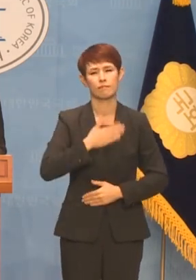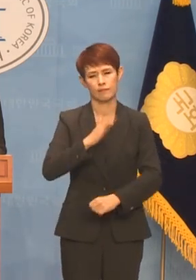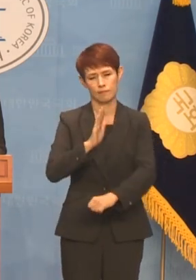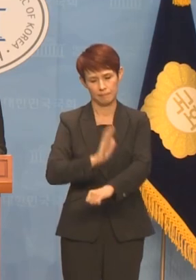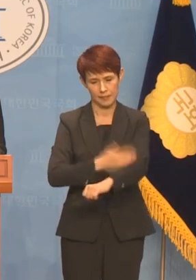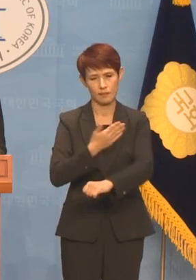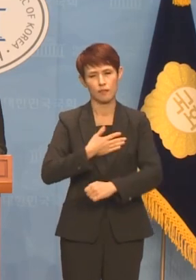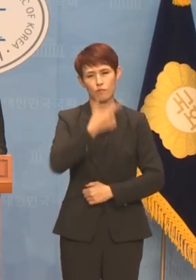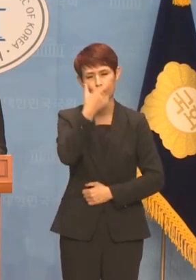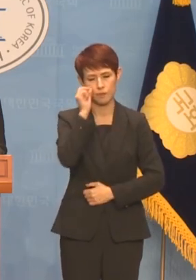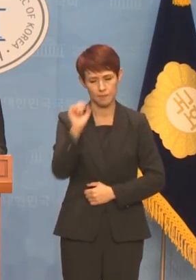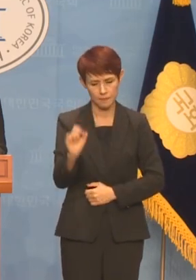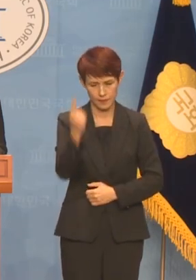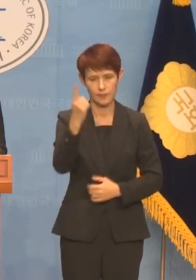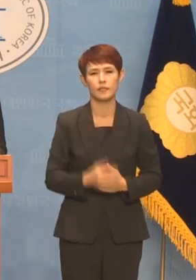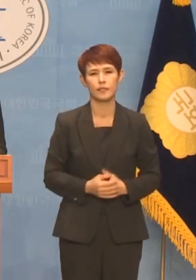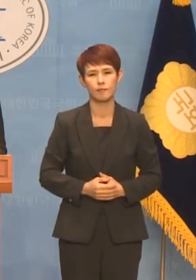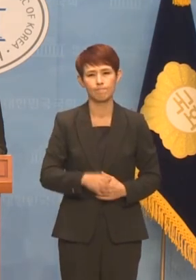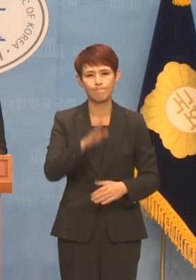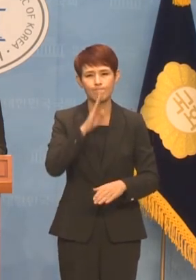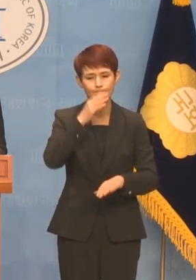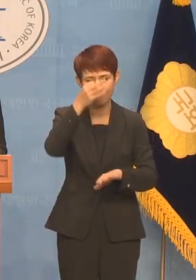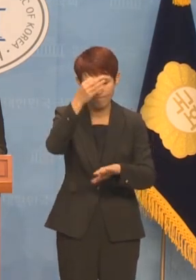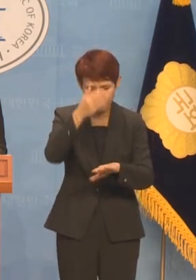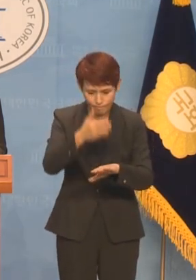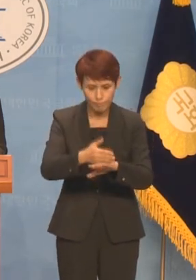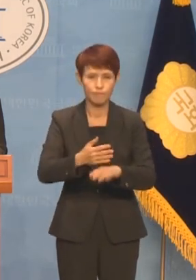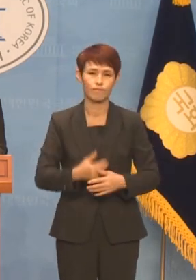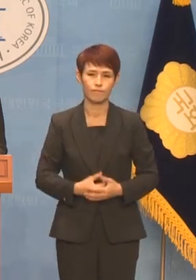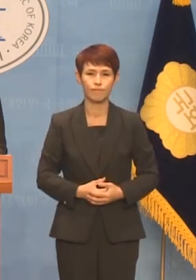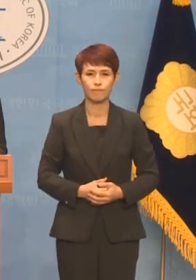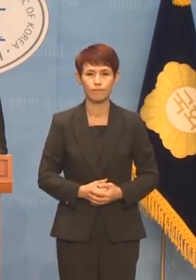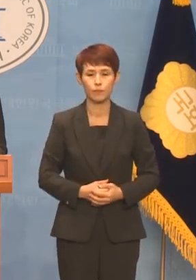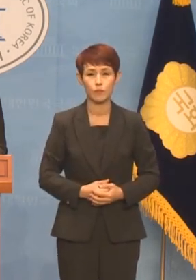때문일 것입니다. 참으로 송구스런 마음뿐입니다.